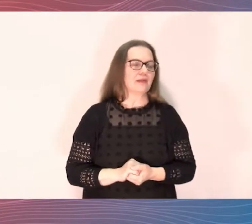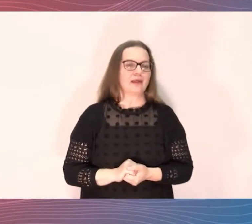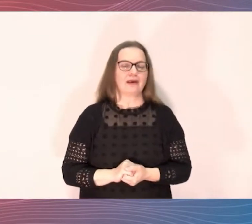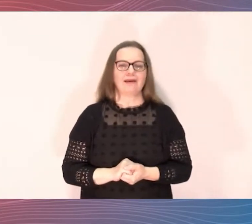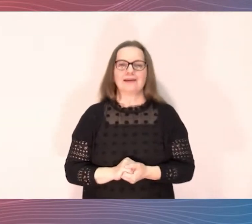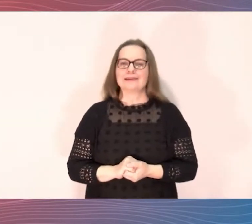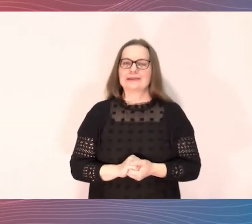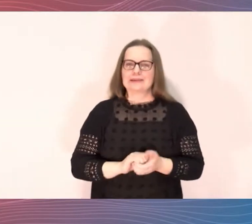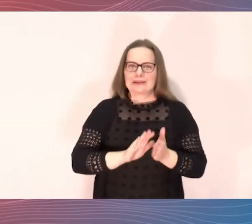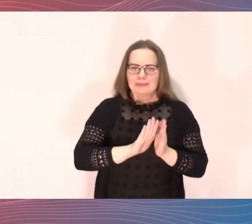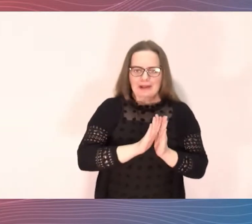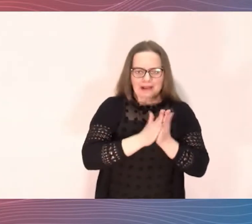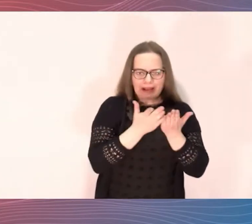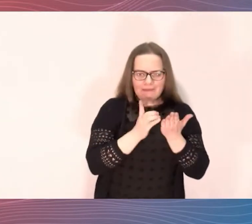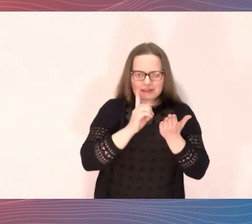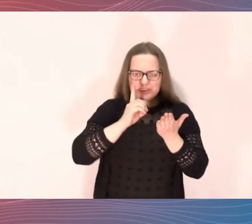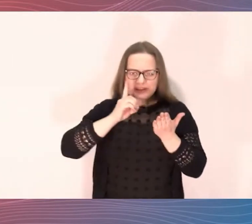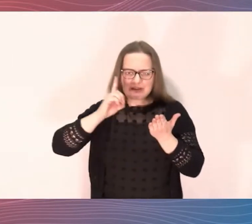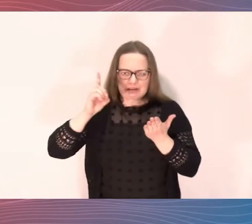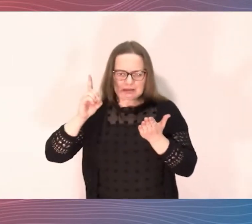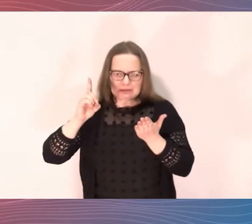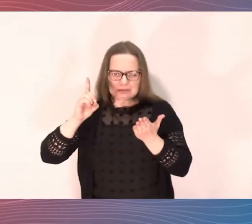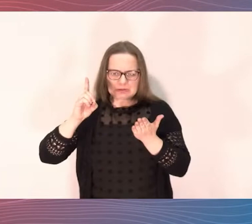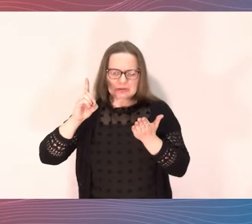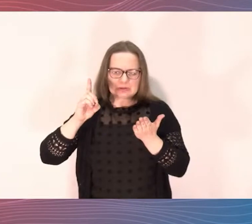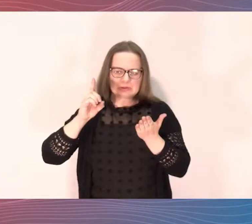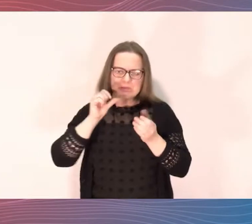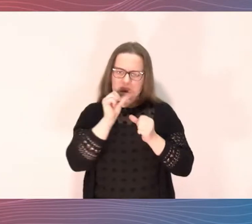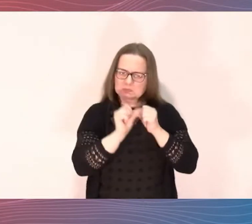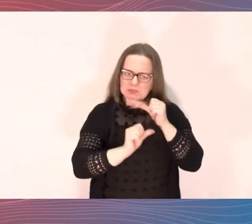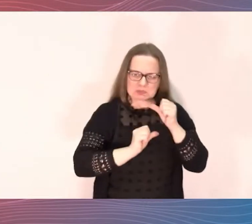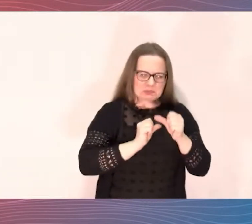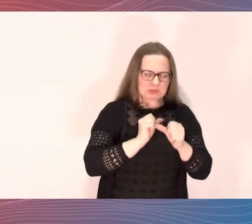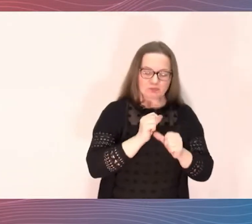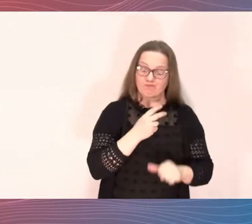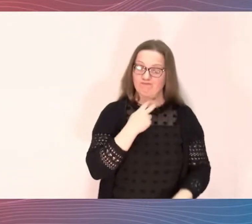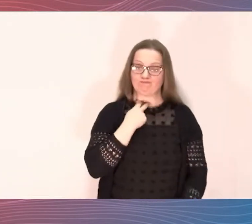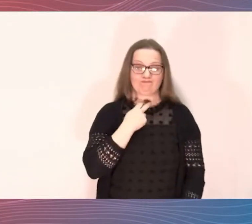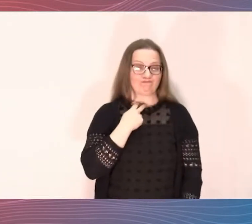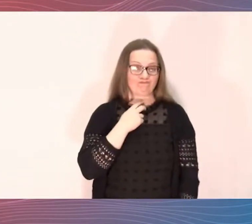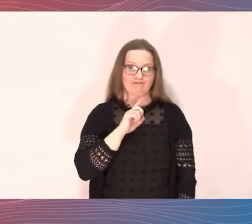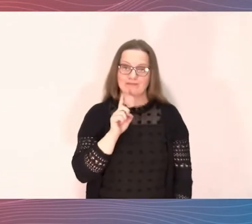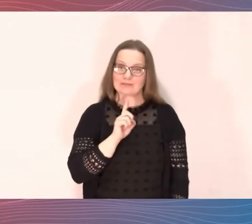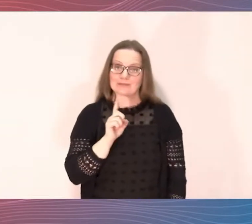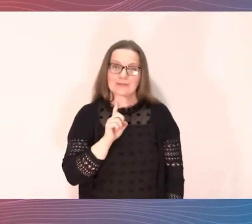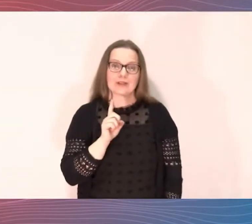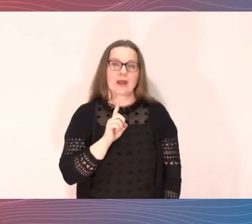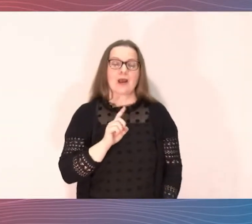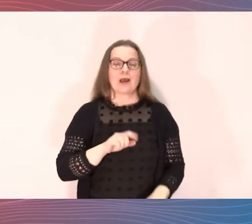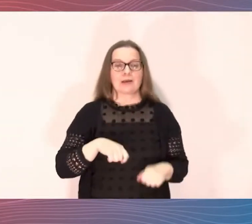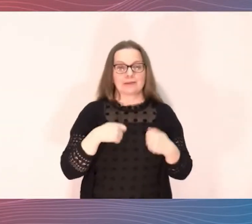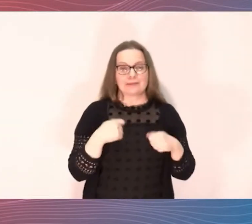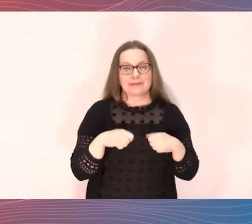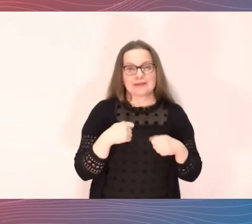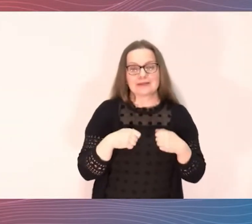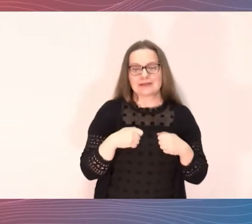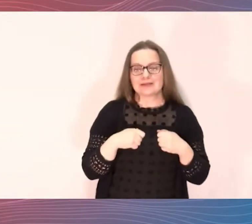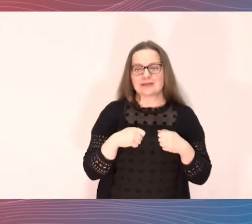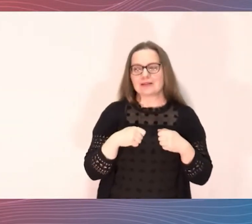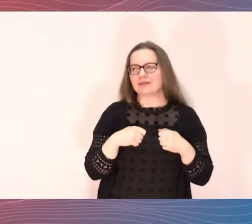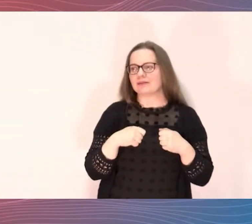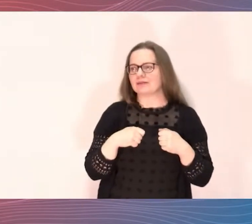Deus, antes nos recomendamos à consciência de todo homem na presença de Deus pela manifestação da